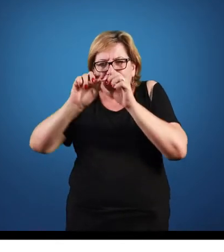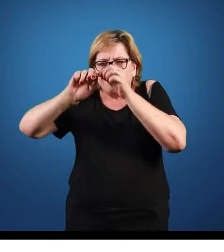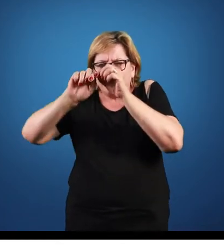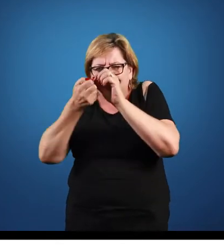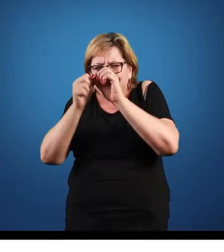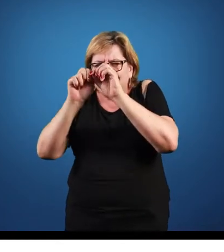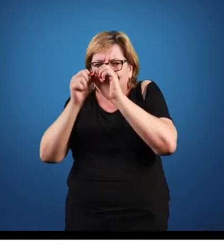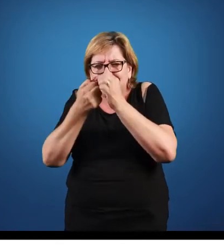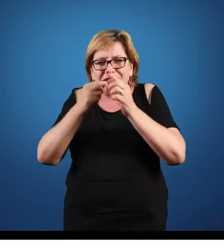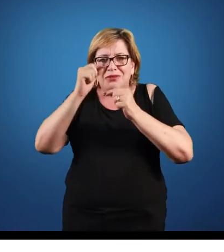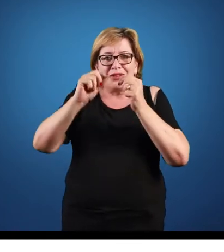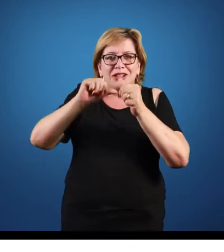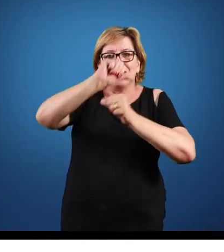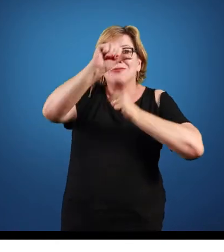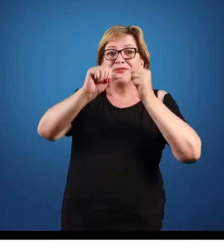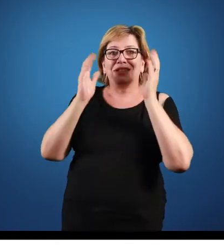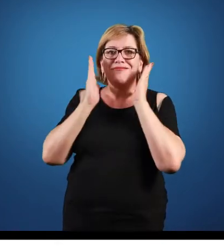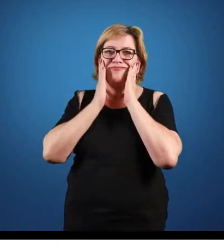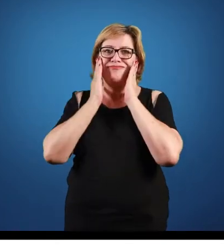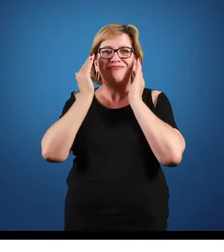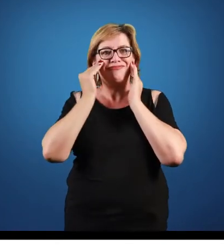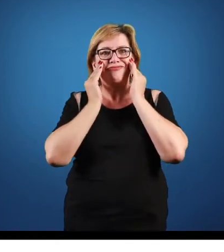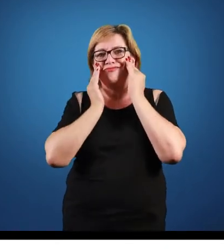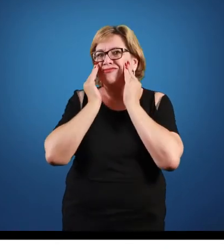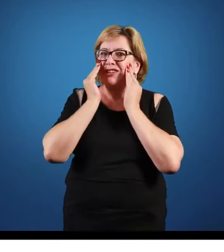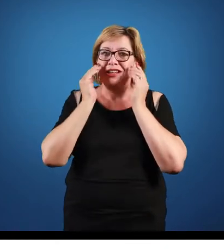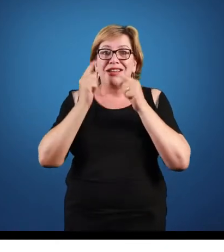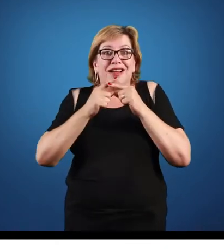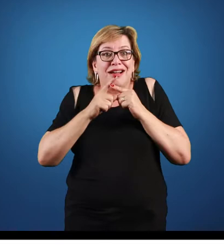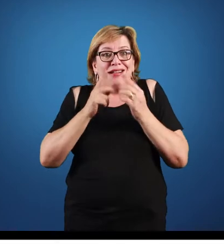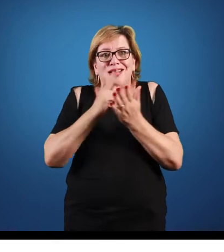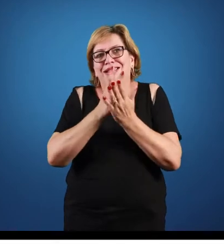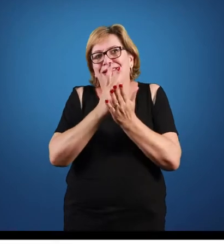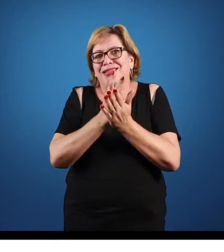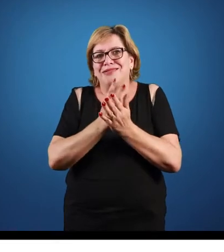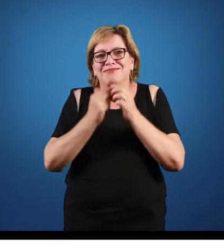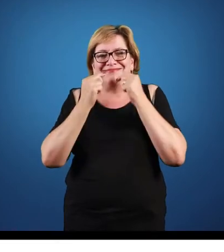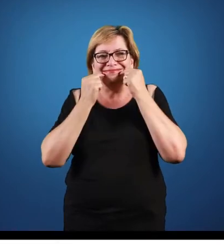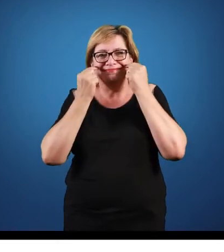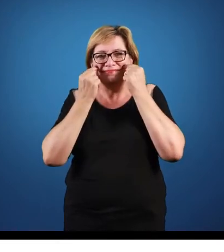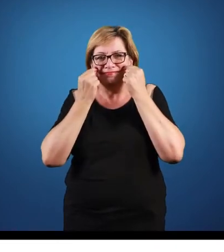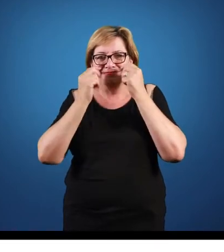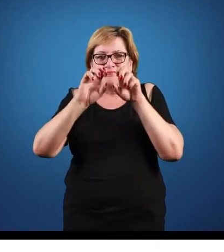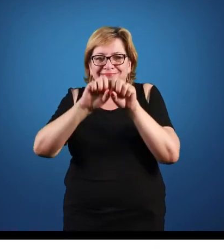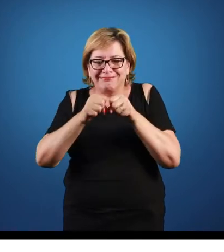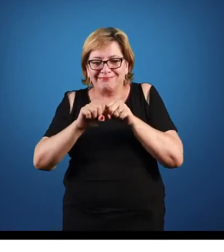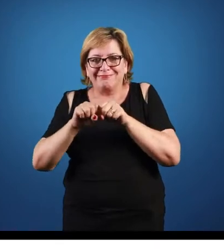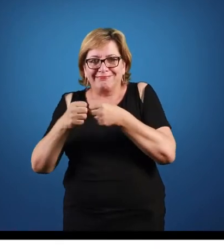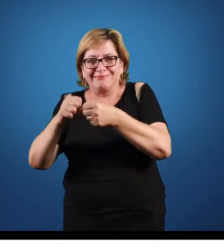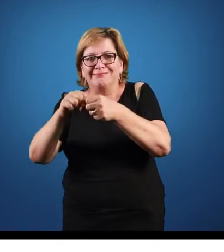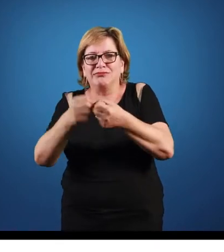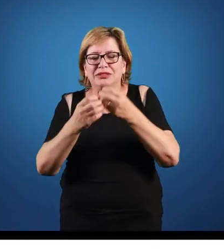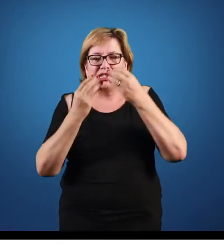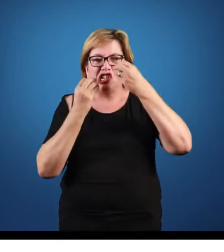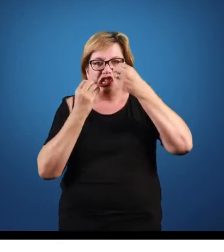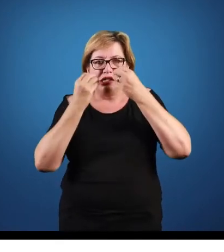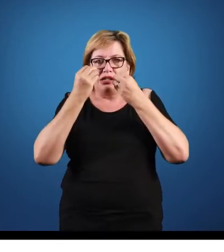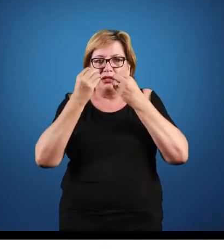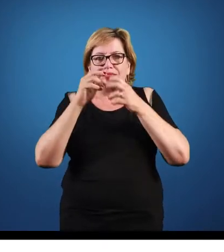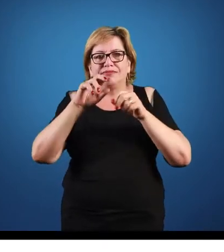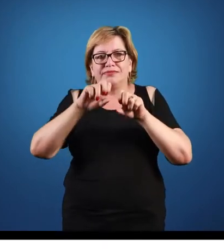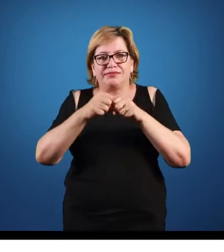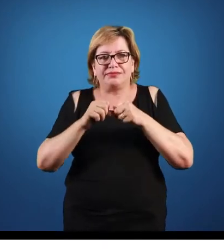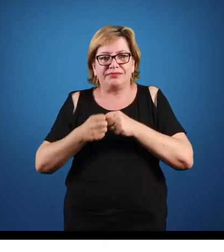parafuso eles podem trocar a cabeça e que uma das coisas que mais quebra é a seguinte expressão que é feito com arame é só um arame de lcd